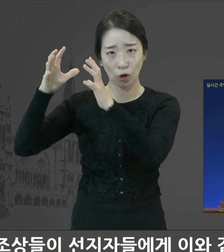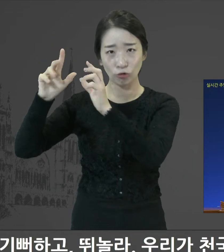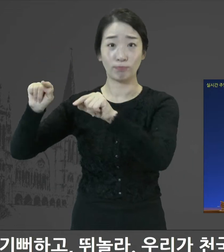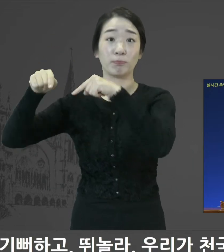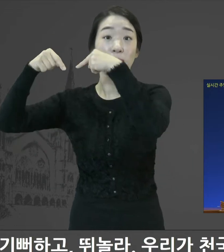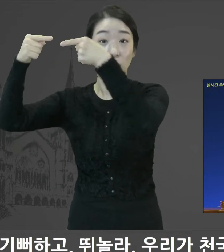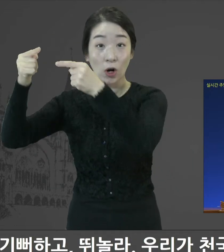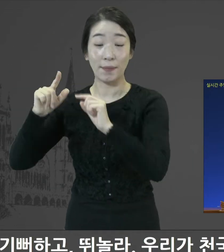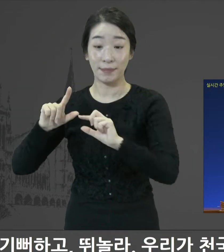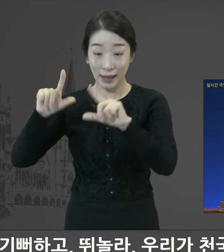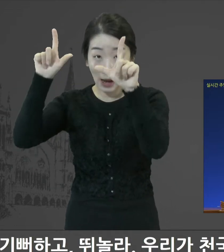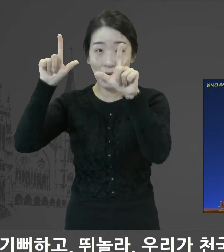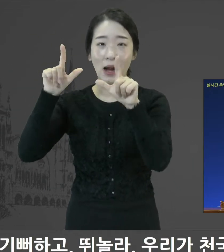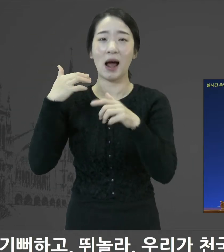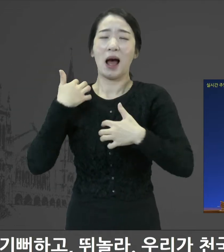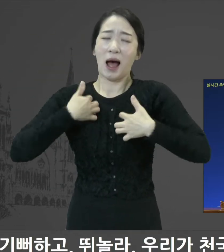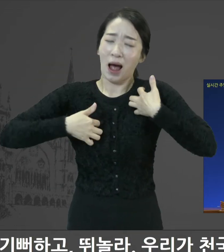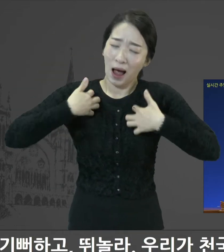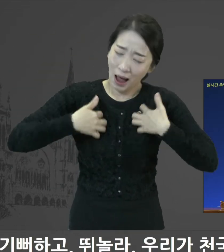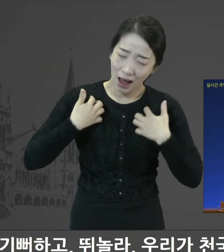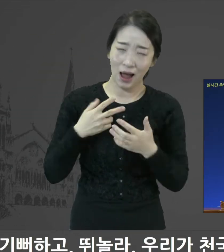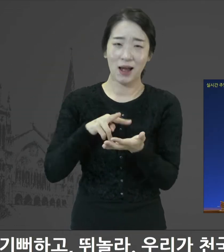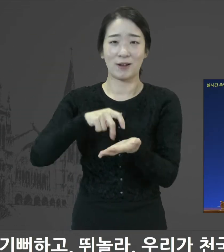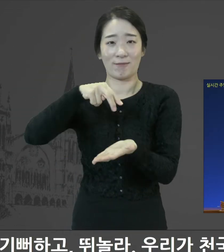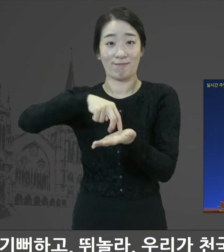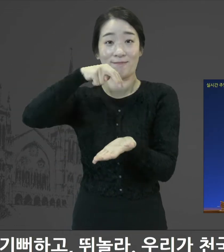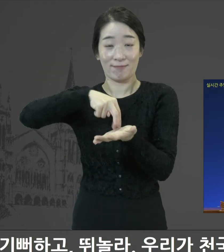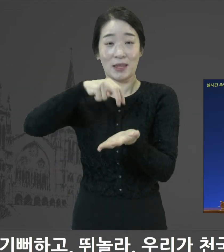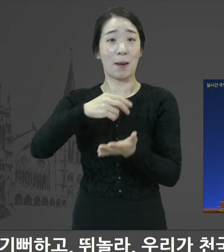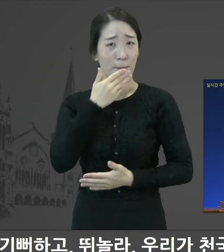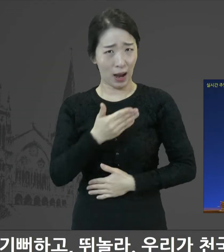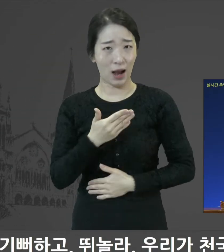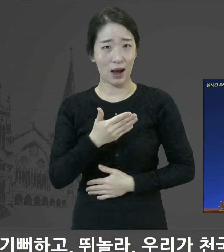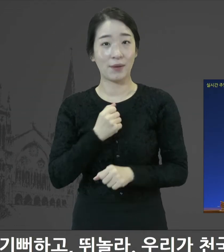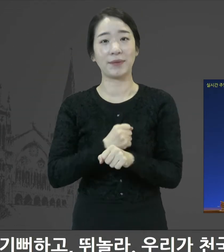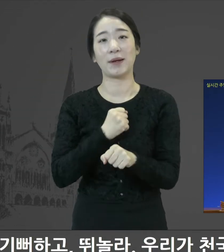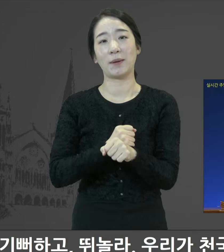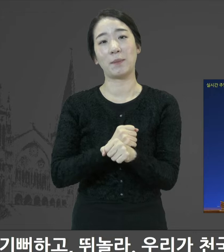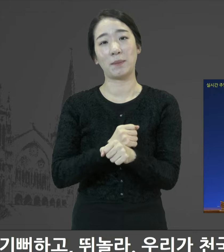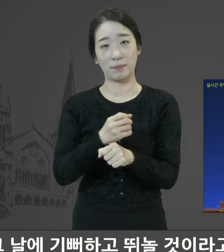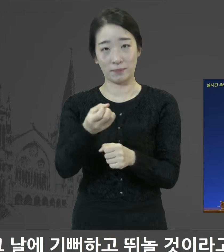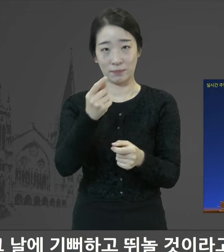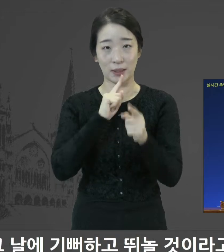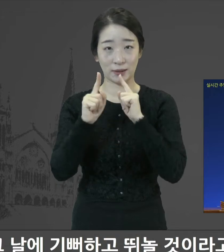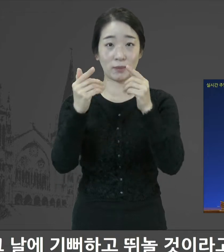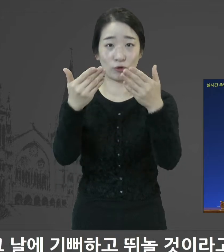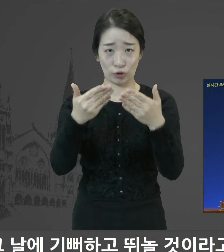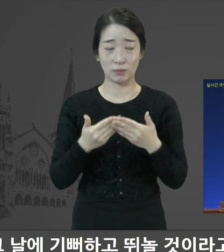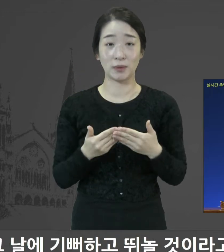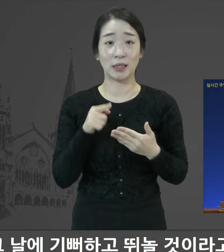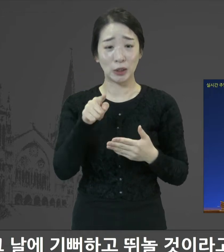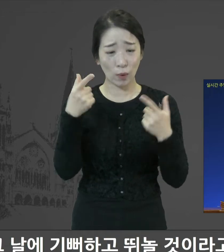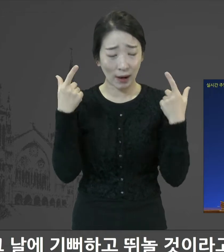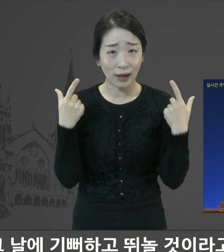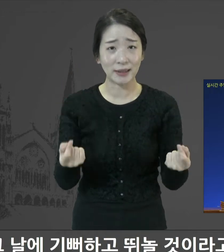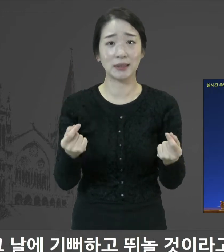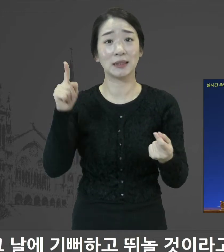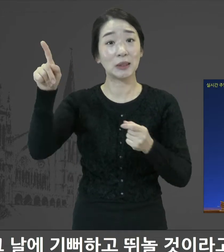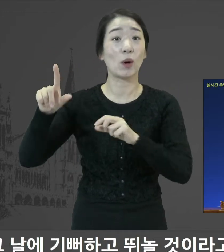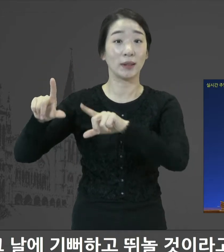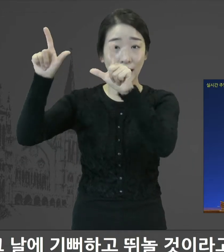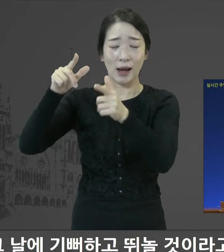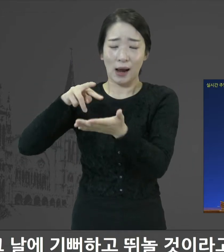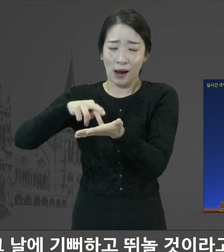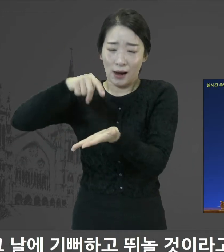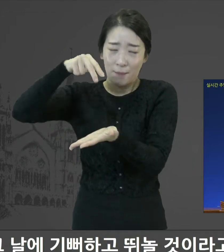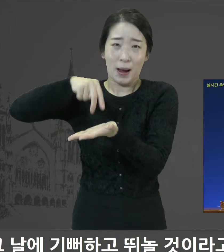그날 기뻐하고 뛰놀 것이다, 이렇게 얘기하는 겁니다. 여러분 생애 가운데 이 기뻐하고 뛰놀 날이